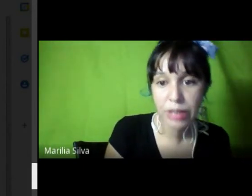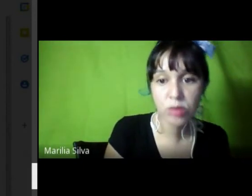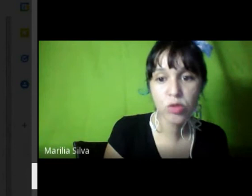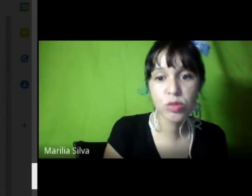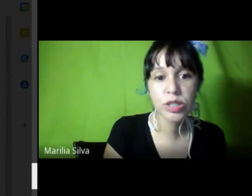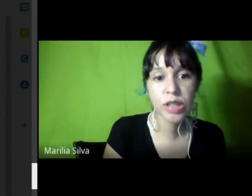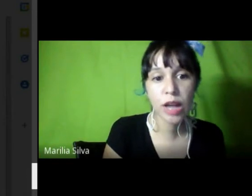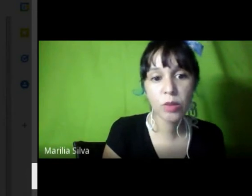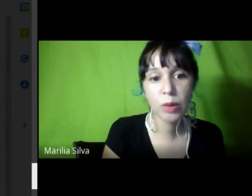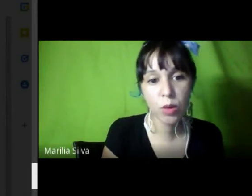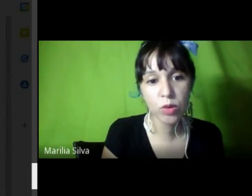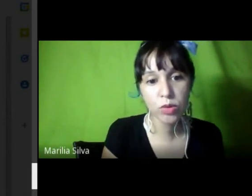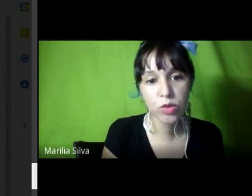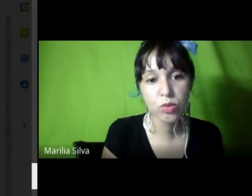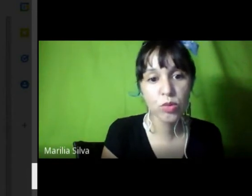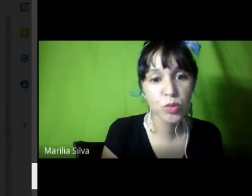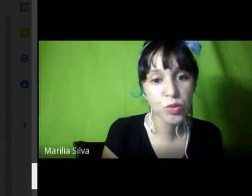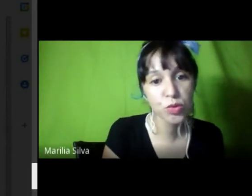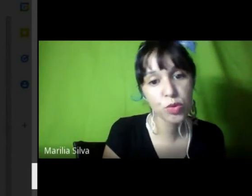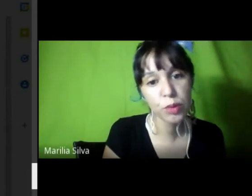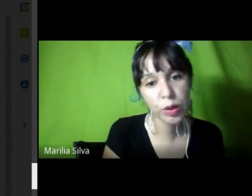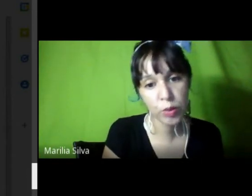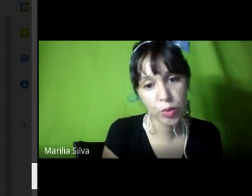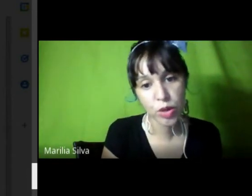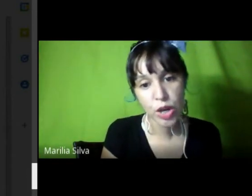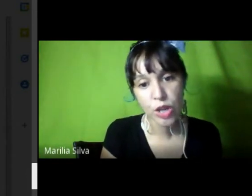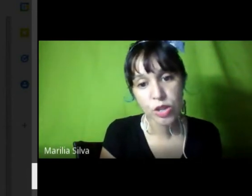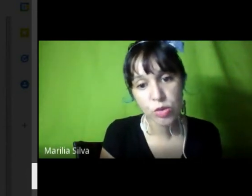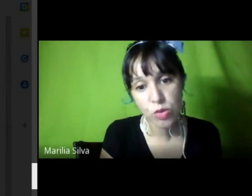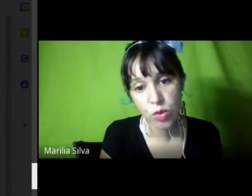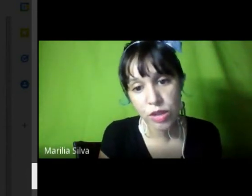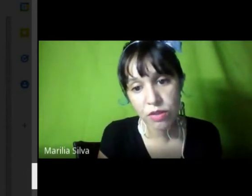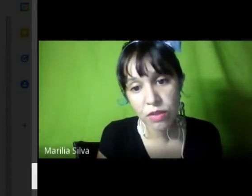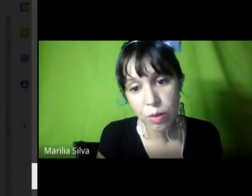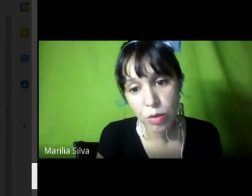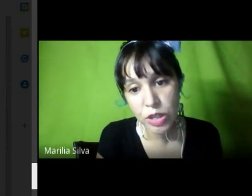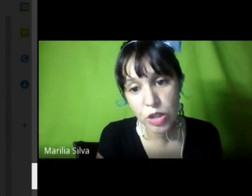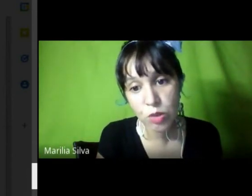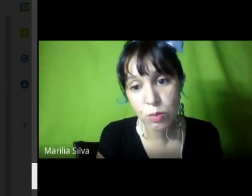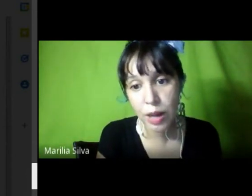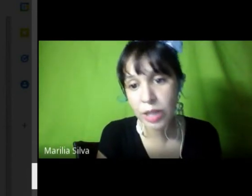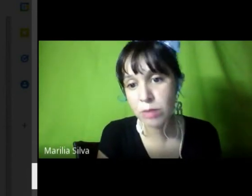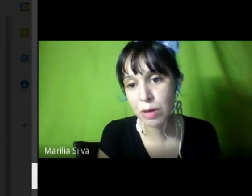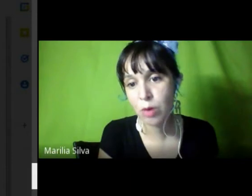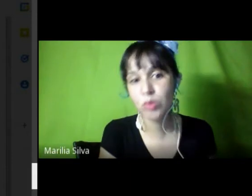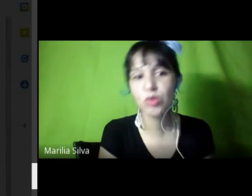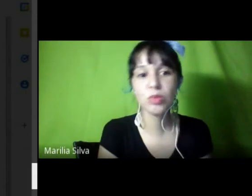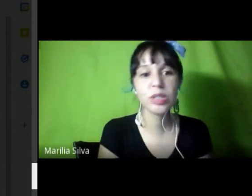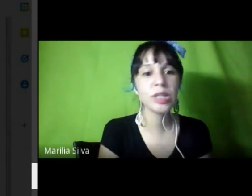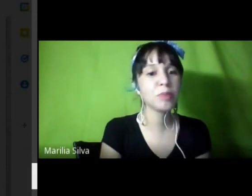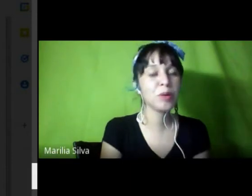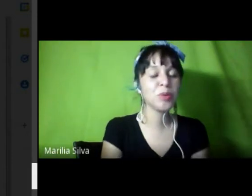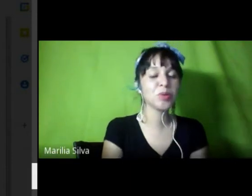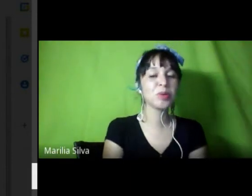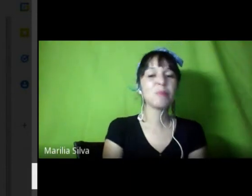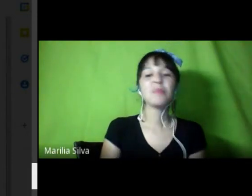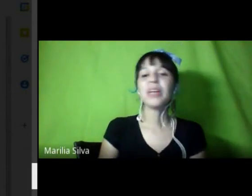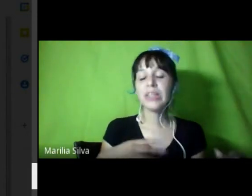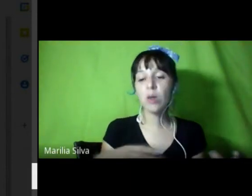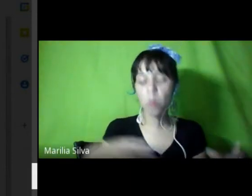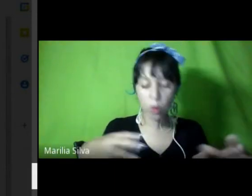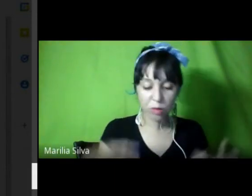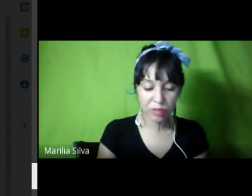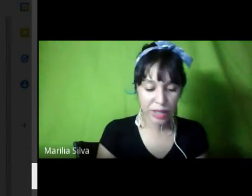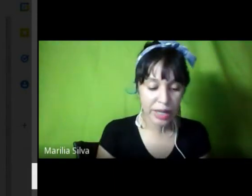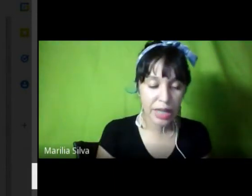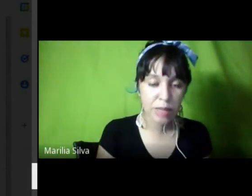que passam de um estado para o outro, de um grupo surdo para o outro. São surdos que vivem a mudança de um país para outro, de um estado para o outro.